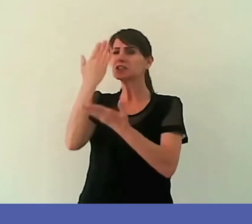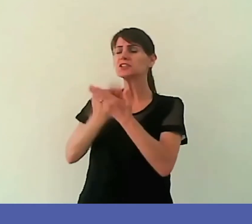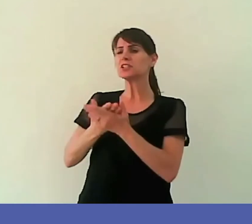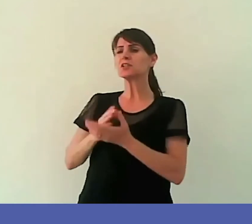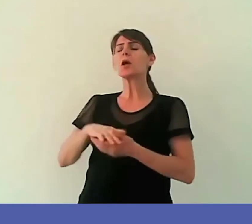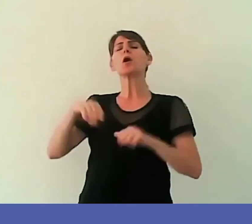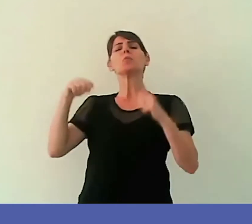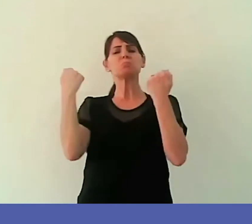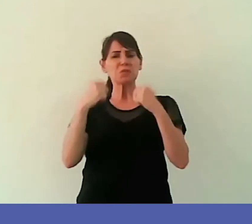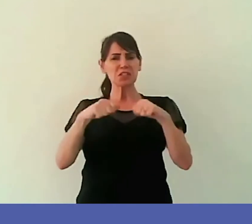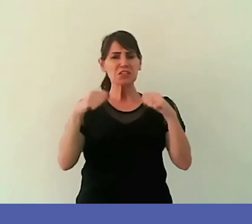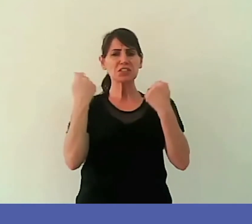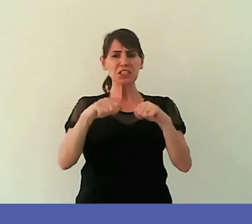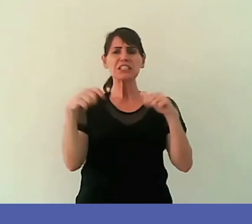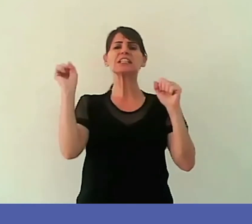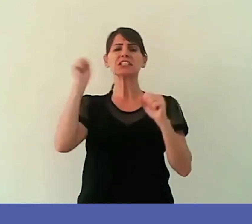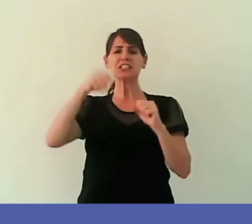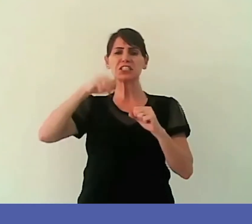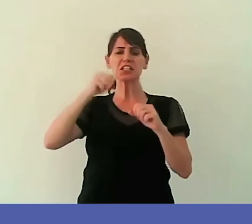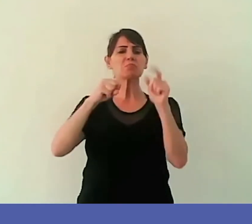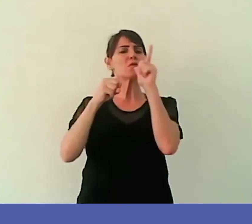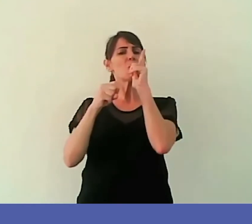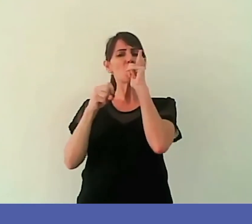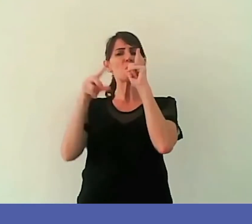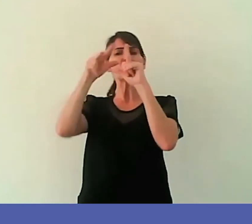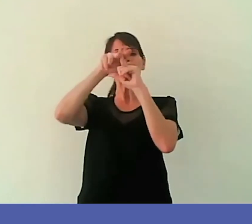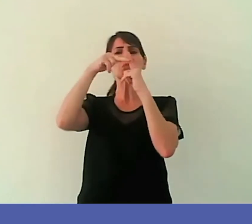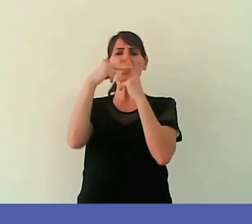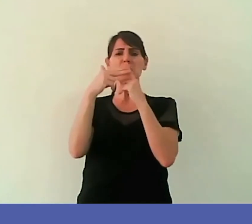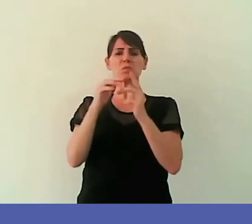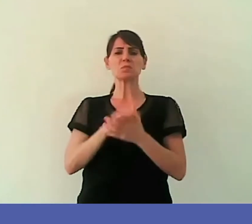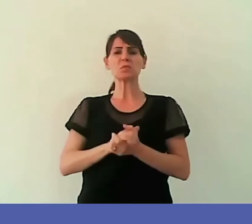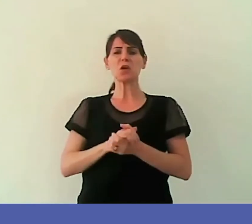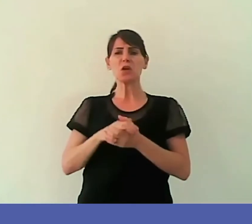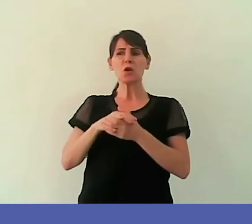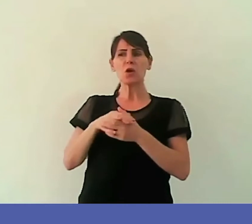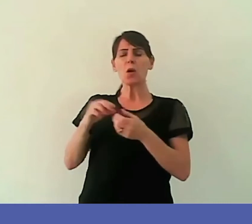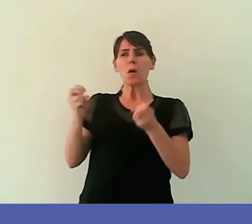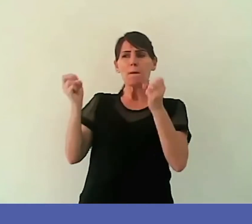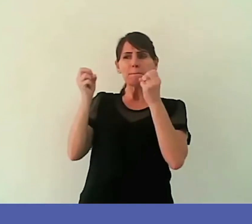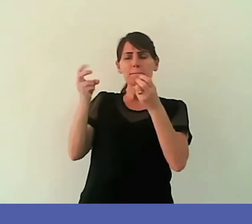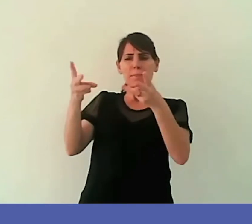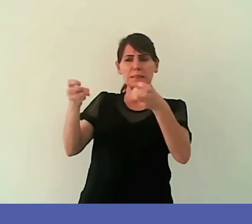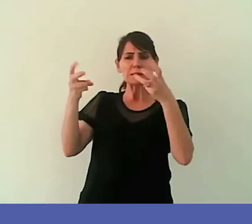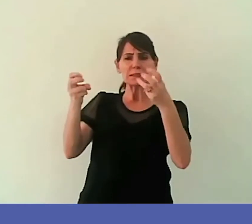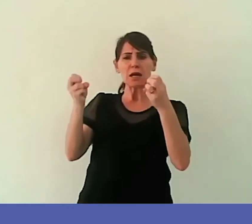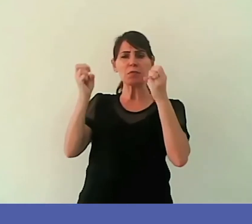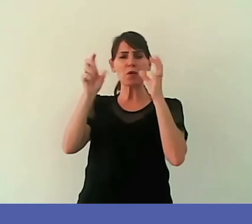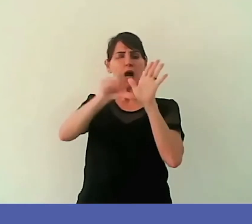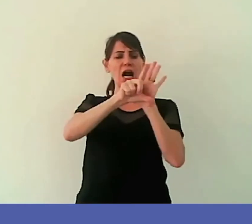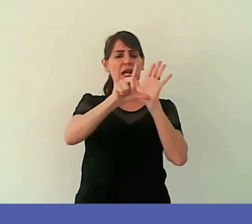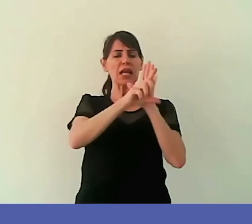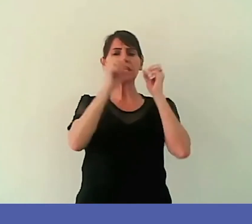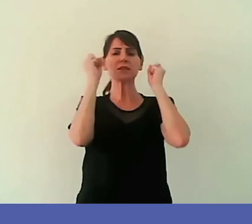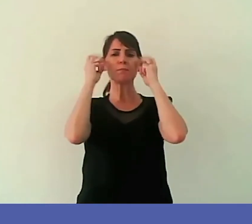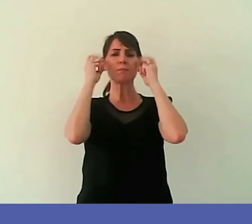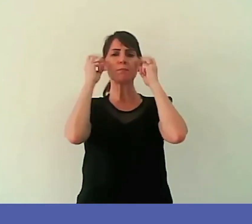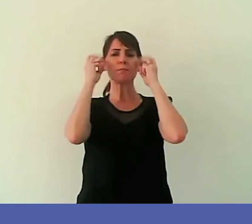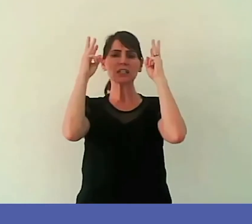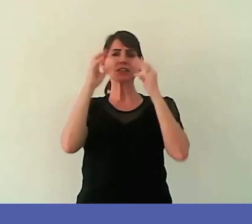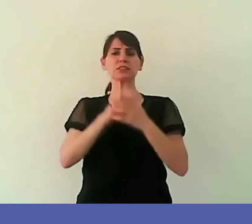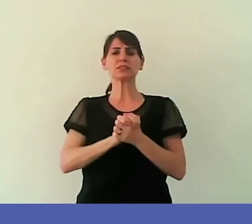necessário circuncidá-los e determinar-lhes que observem a lei de Moisés. Isso está em Atos 15, versículos 1 e